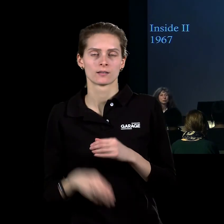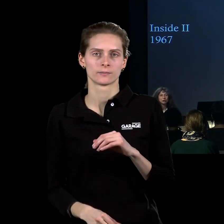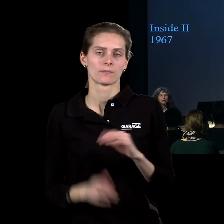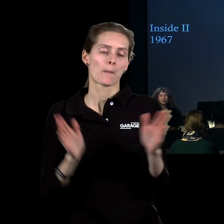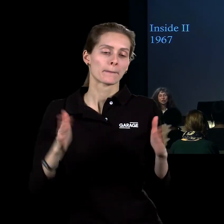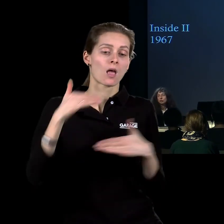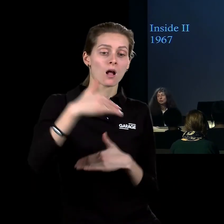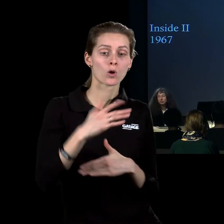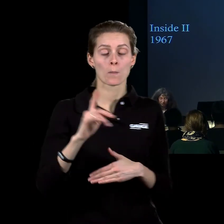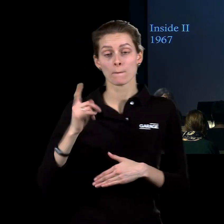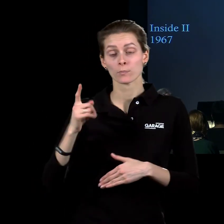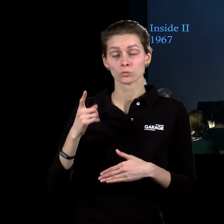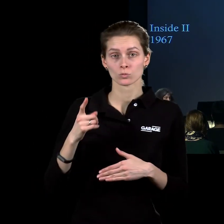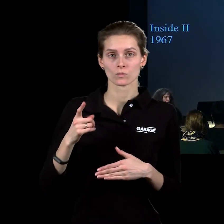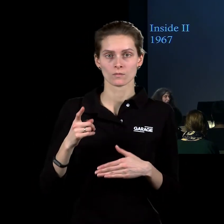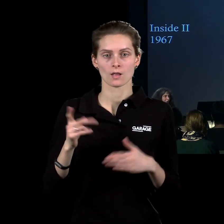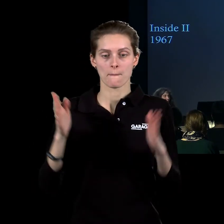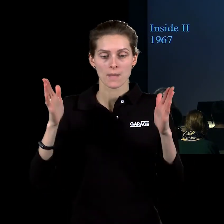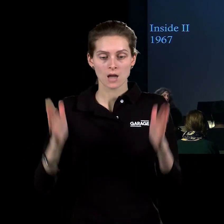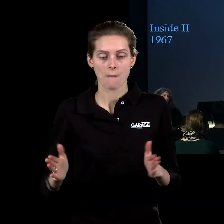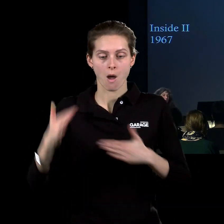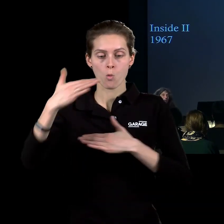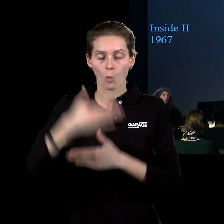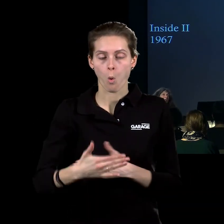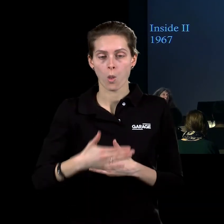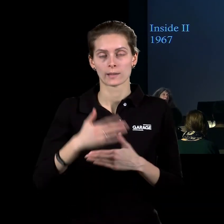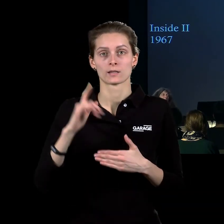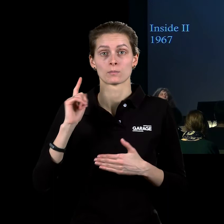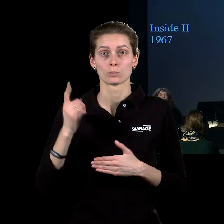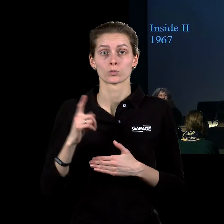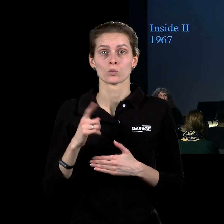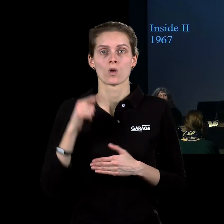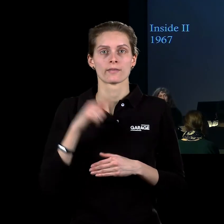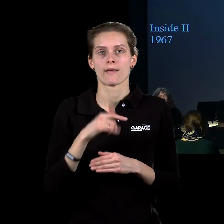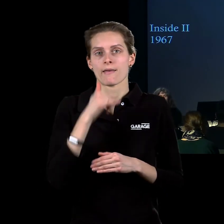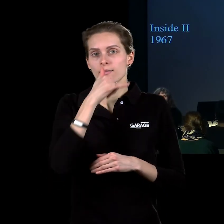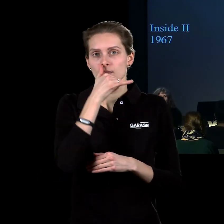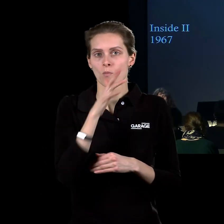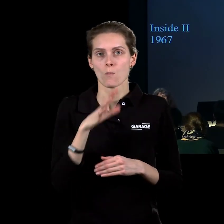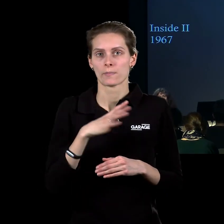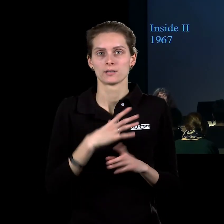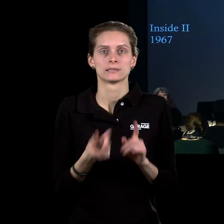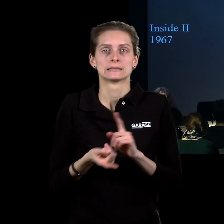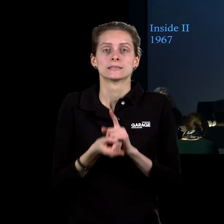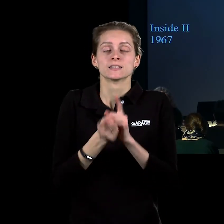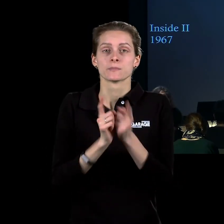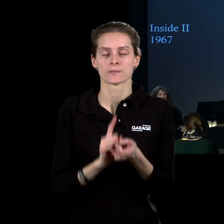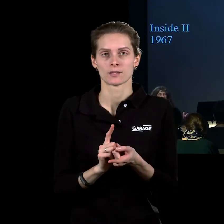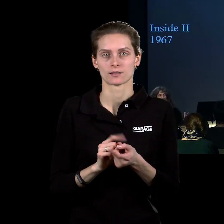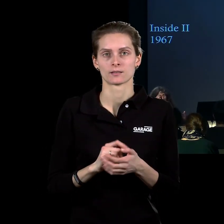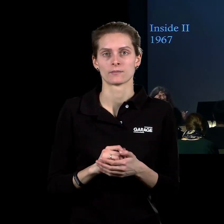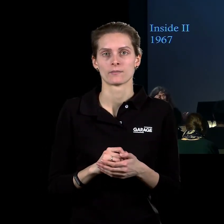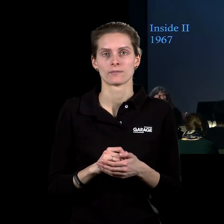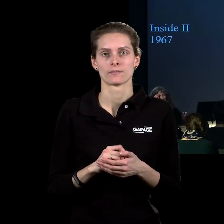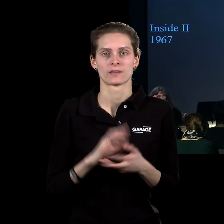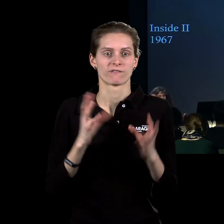коробка, потому что, или ящик, прямоугольник, потому что это что-то, что не может варьироваться, да, потому что иначе